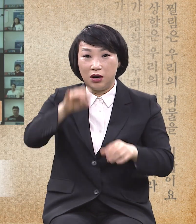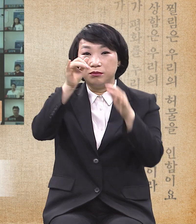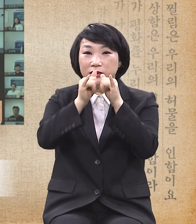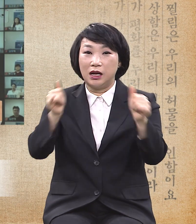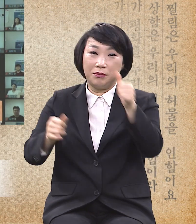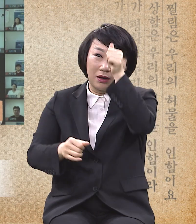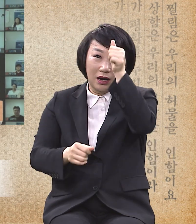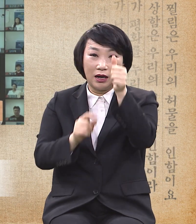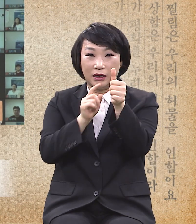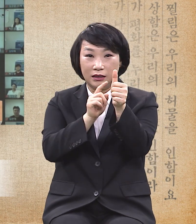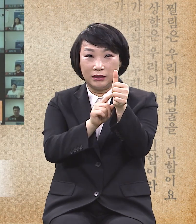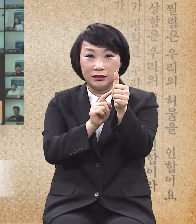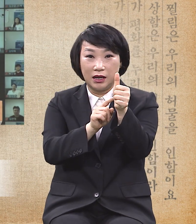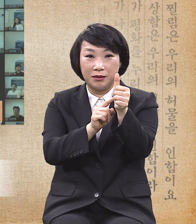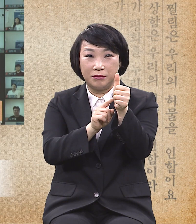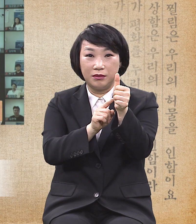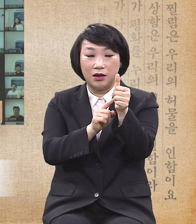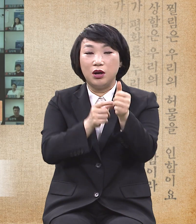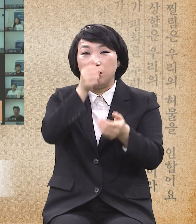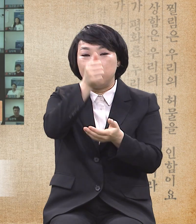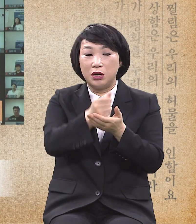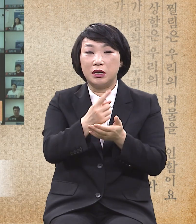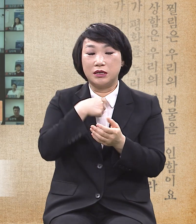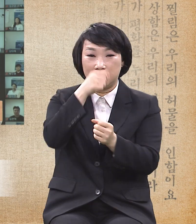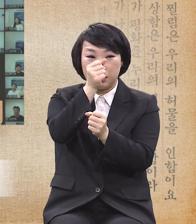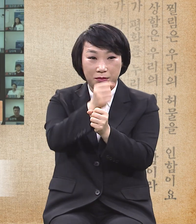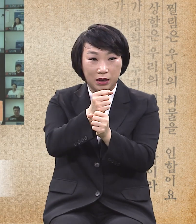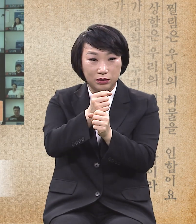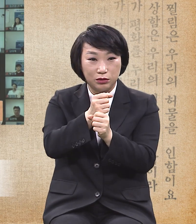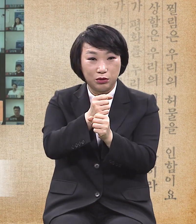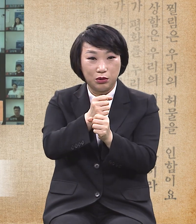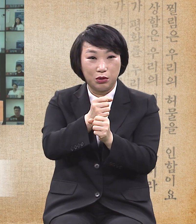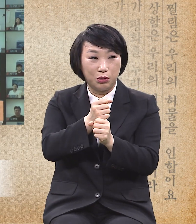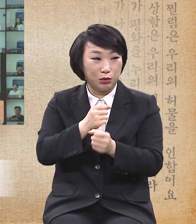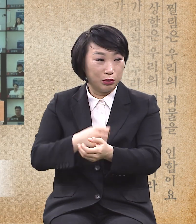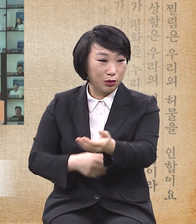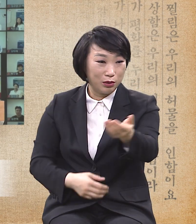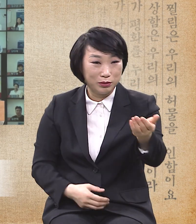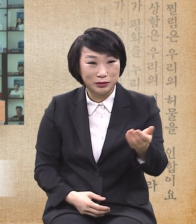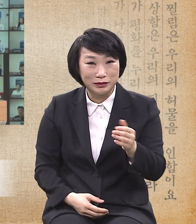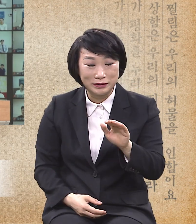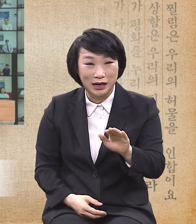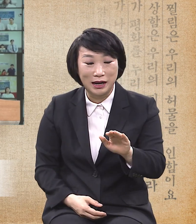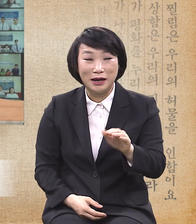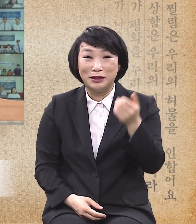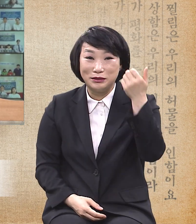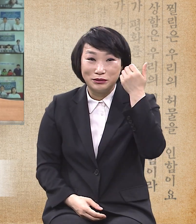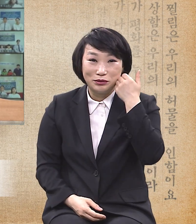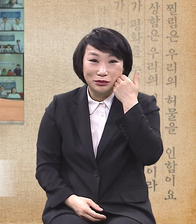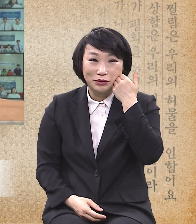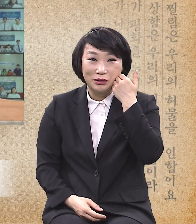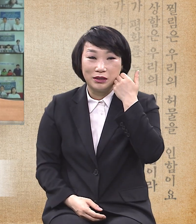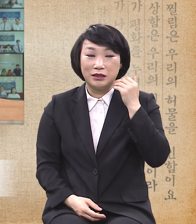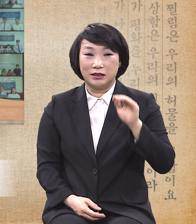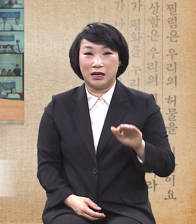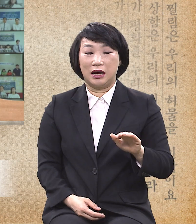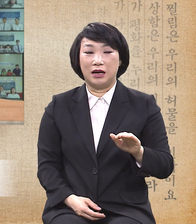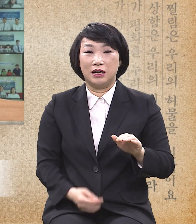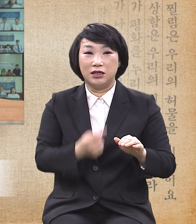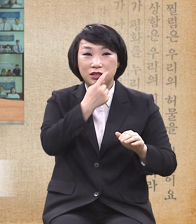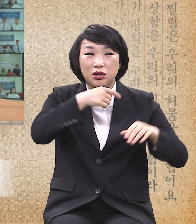첫사람 아담을 범죄케 하는 모습을 보세요. 누가